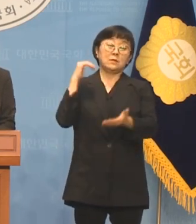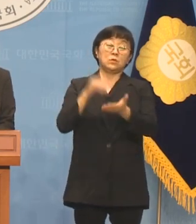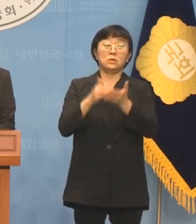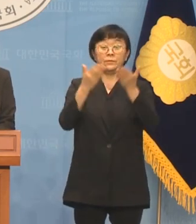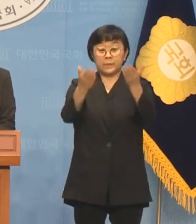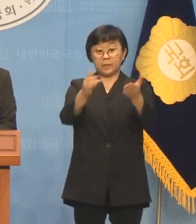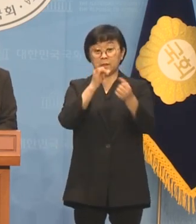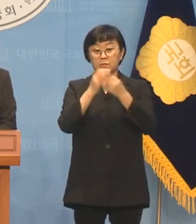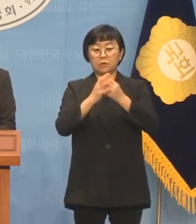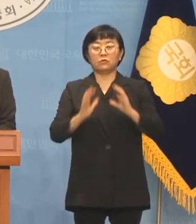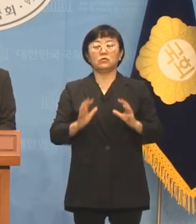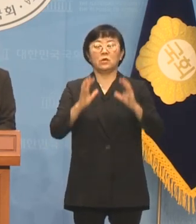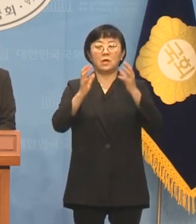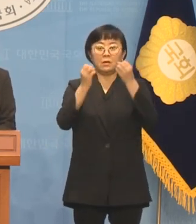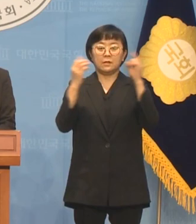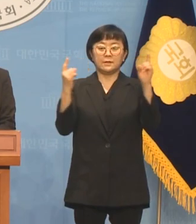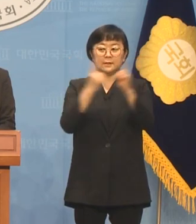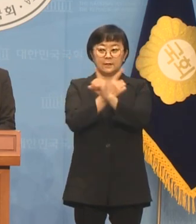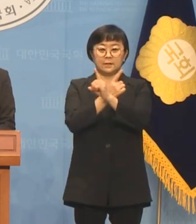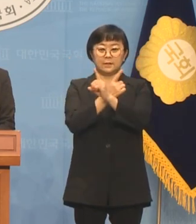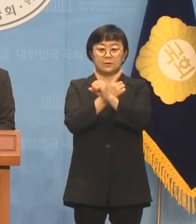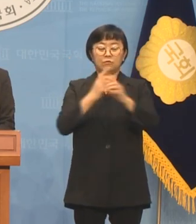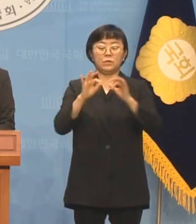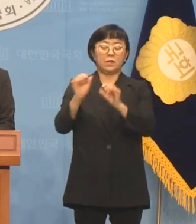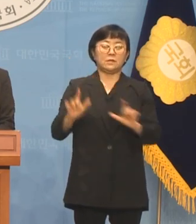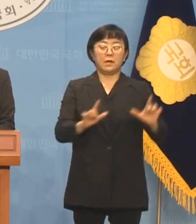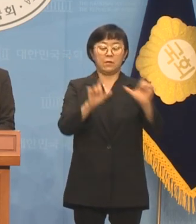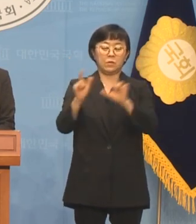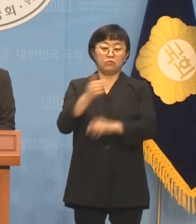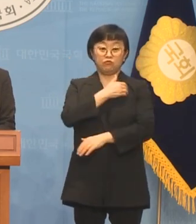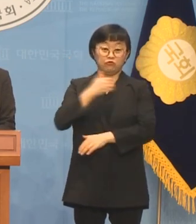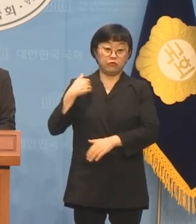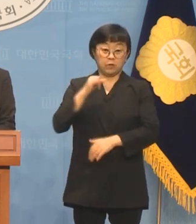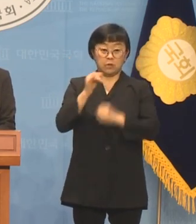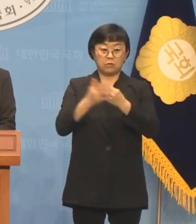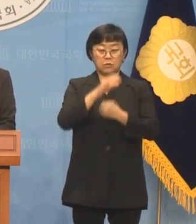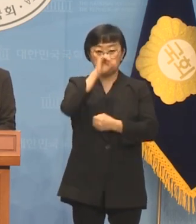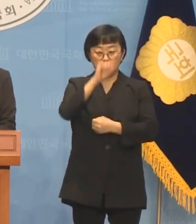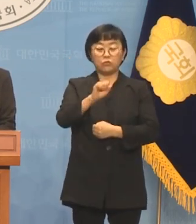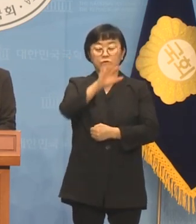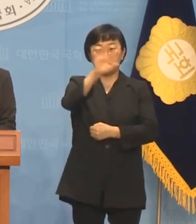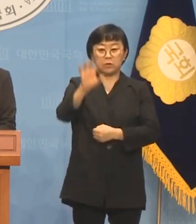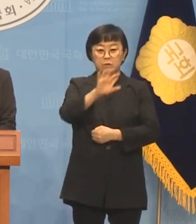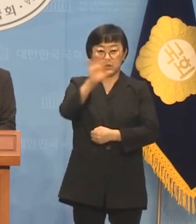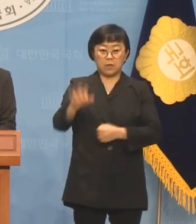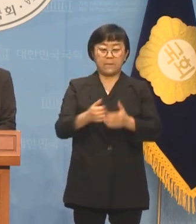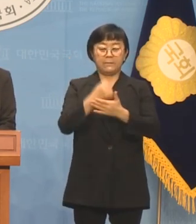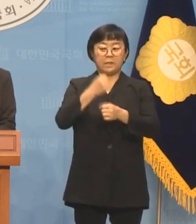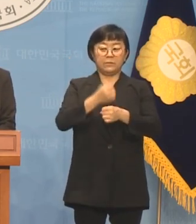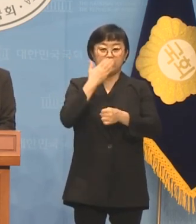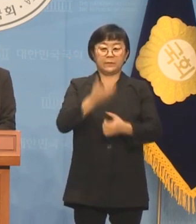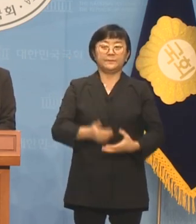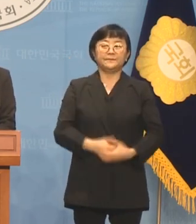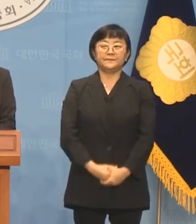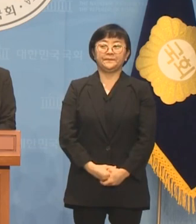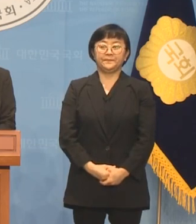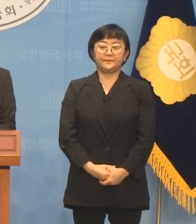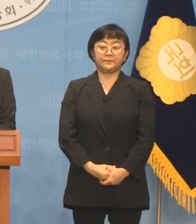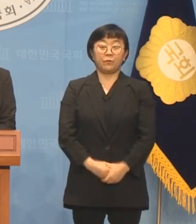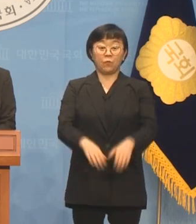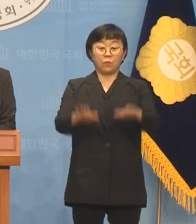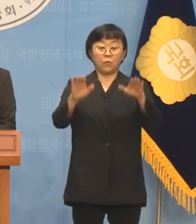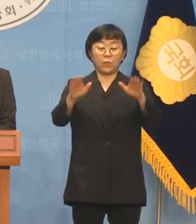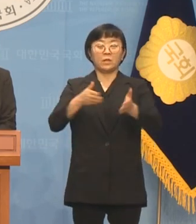되돌려드림으로써 국가의 혁신이 민생을 풍요롭게 만드는 선순환 역시 만들어내겠습니다.